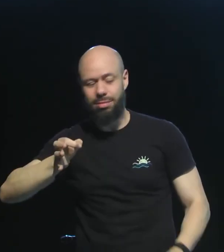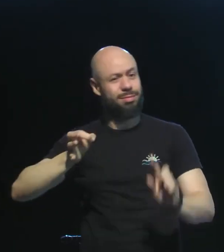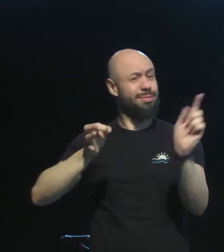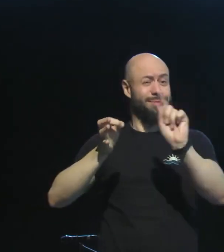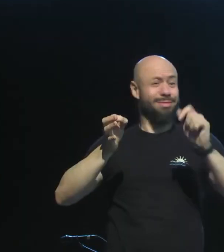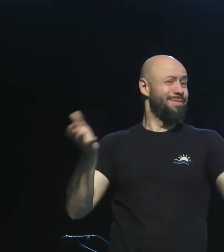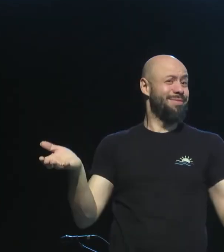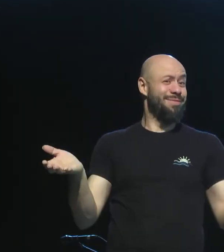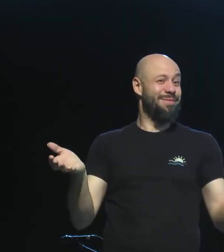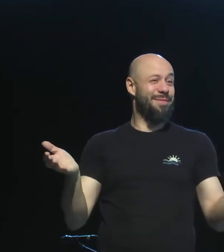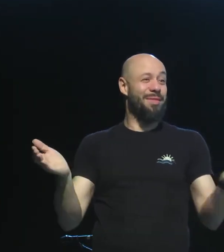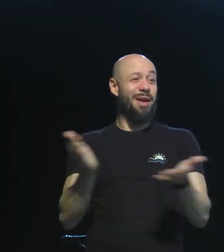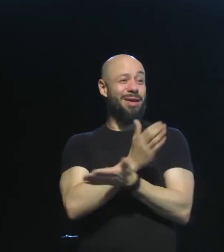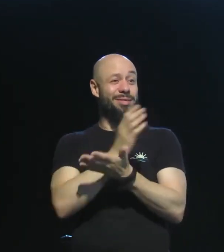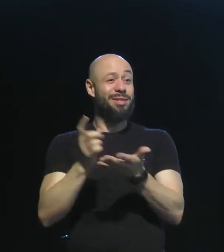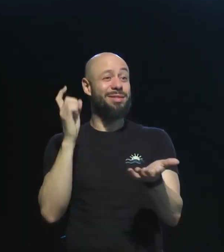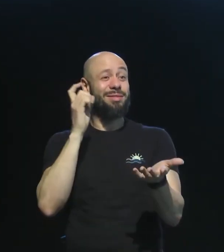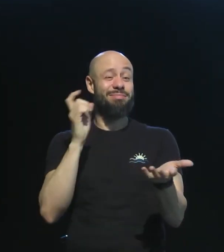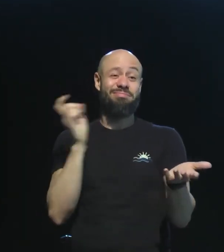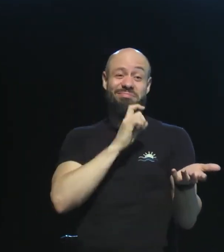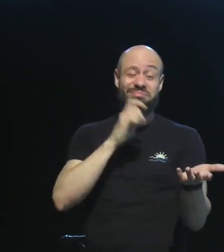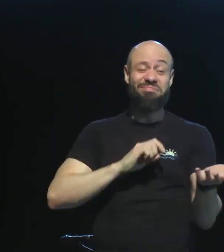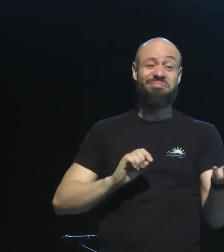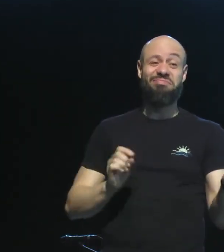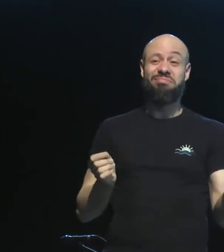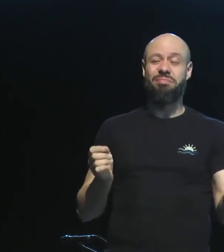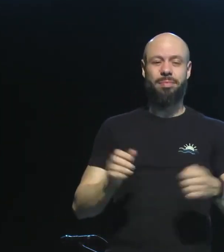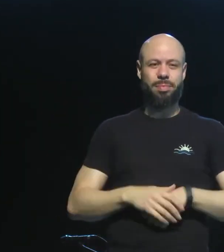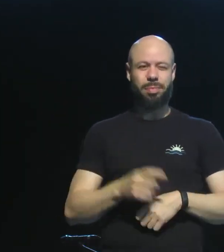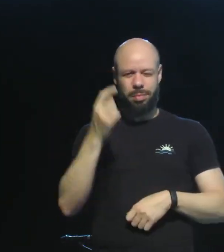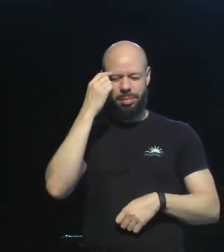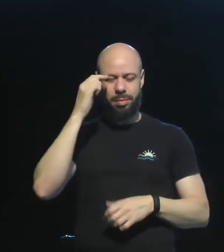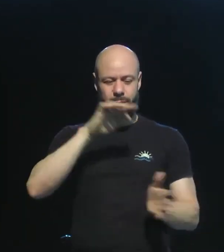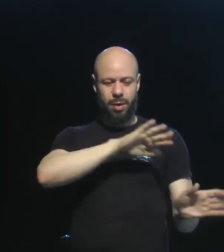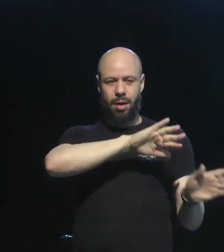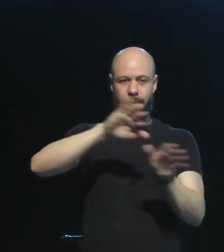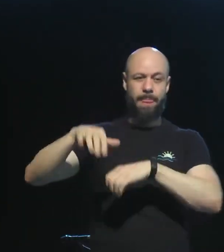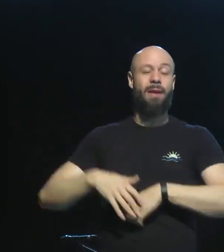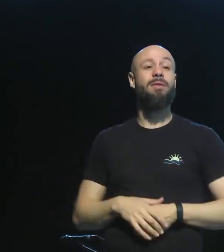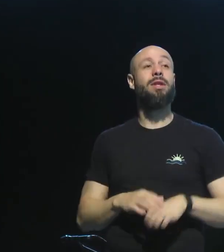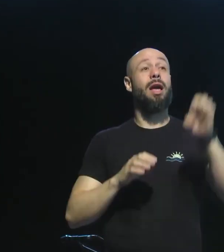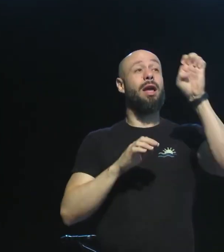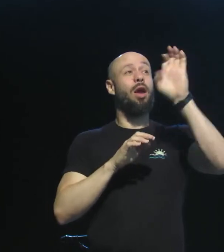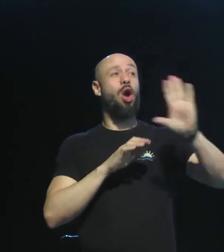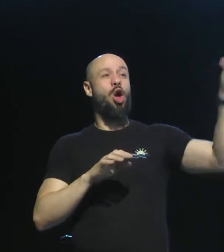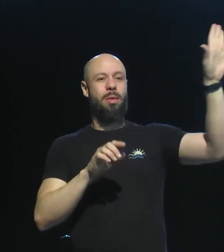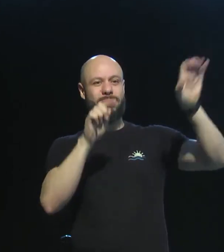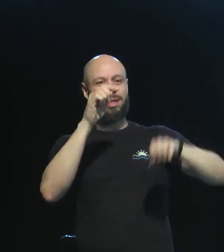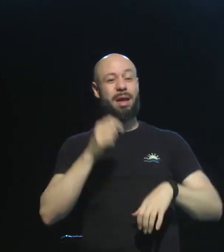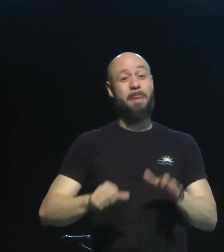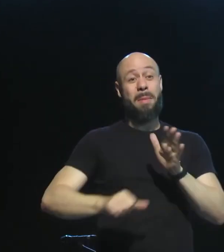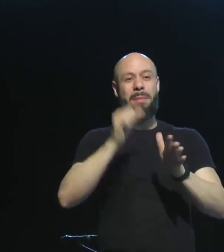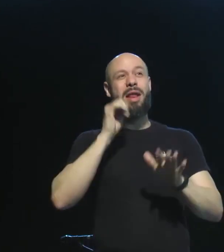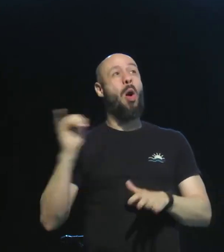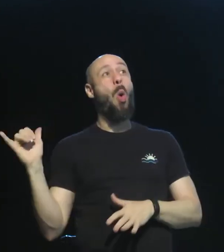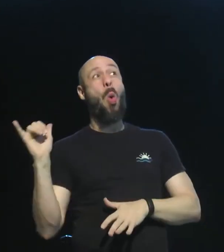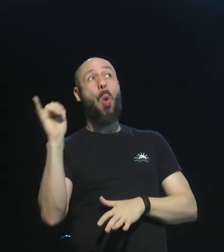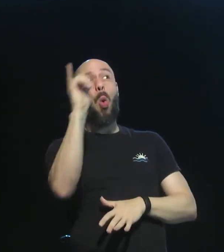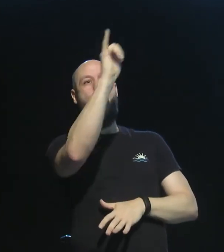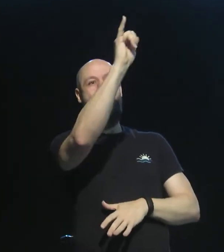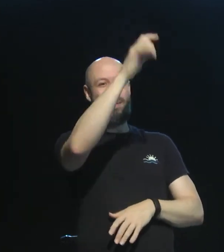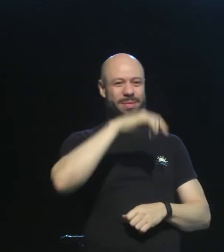Imagine que você vai fazer a sua primeira viagem de avião para a Europa. E você está animado e você está na